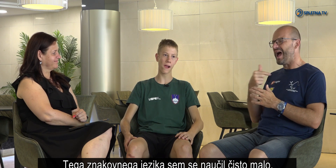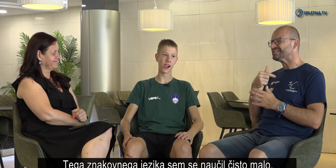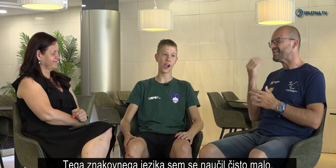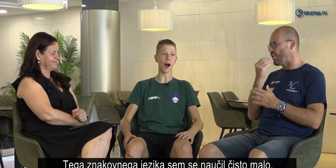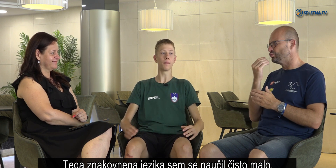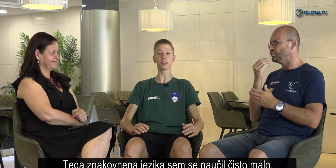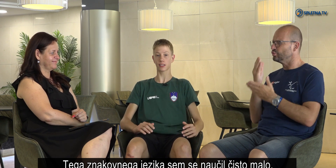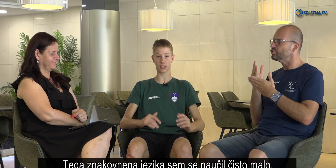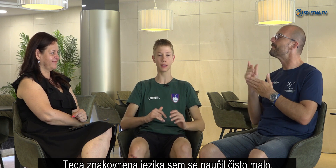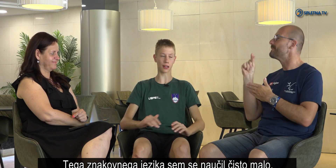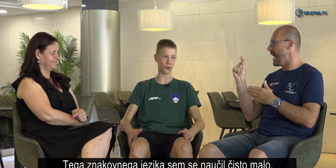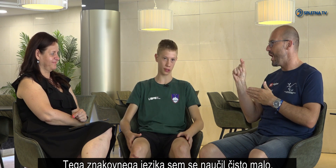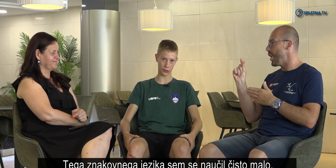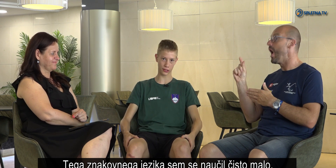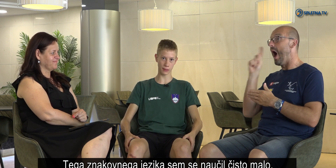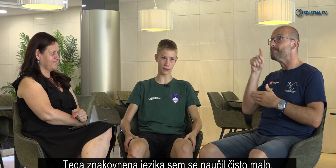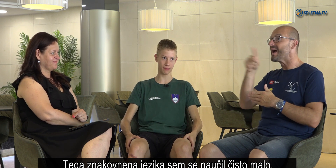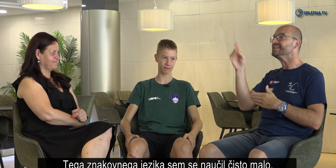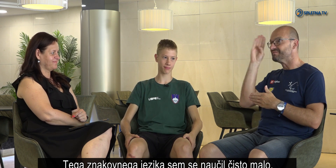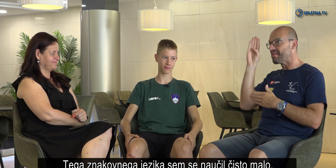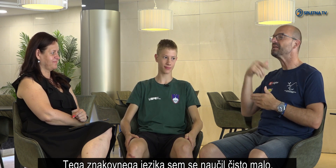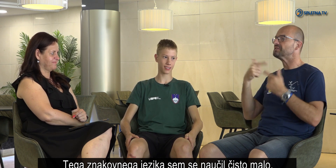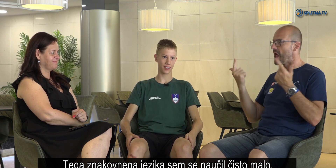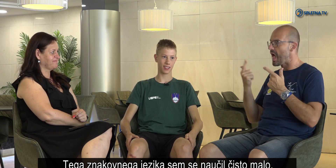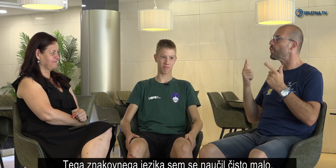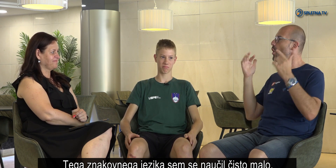malo, ampak se z njimi lahko sporazumevam.